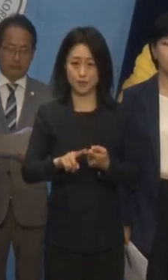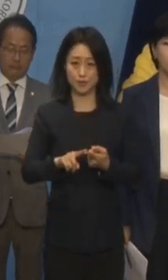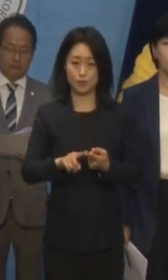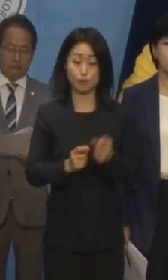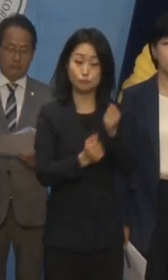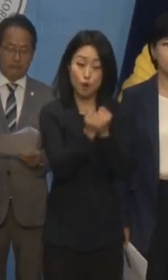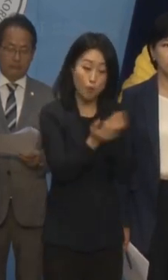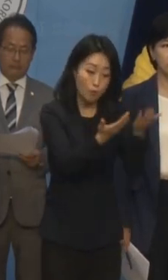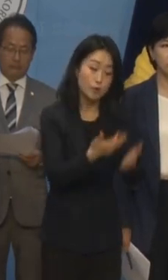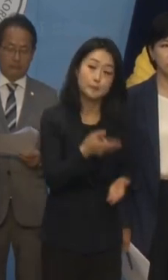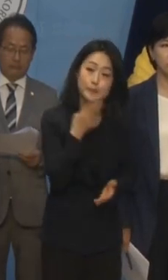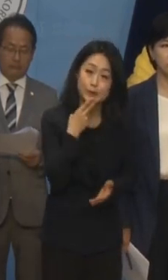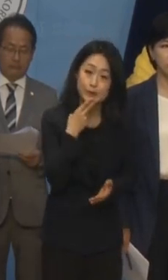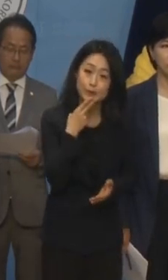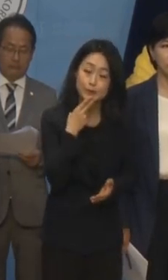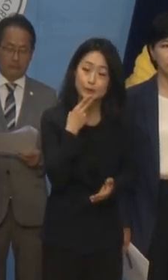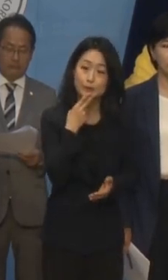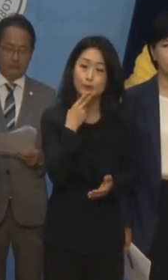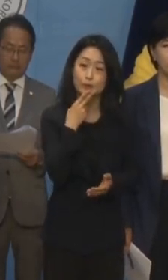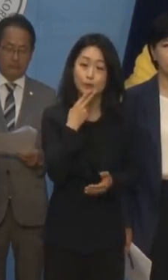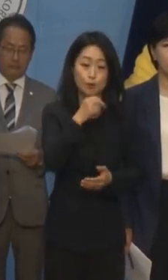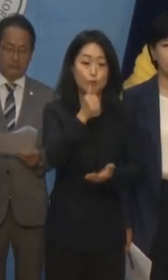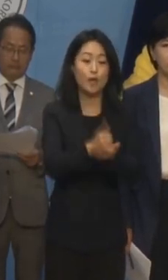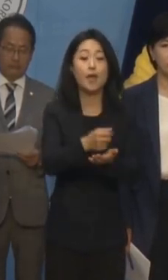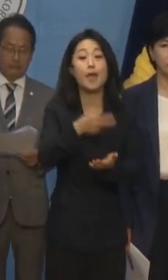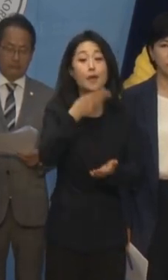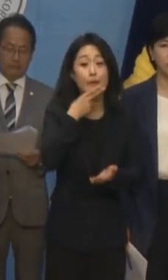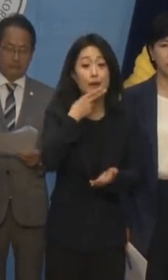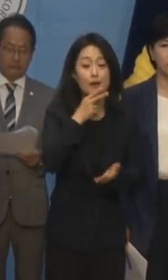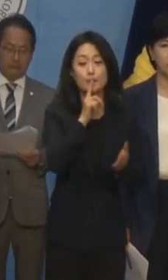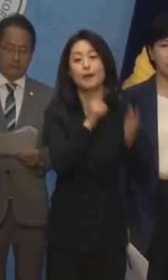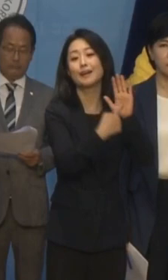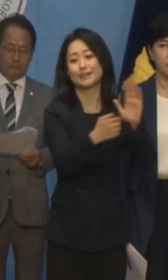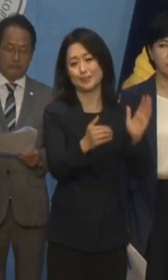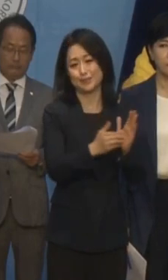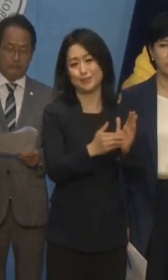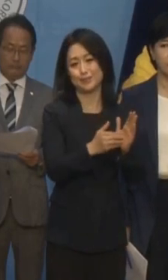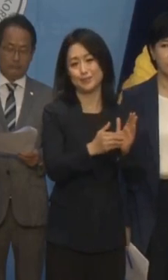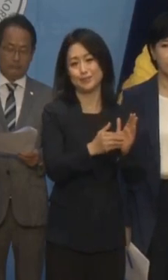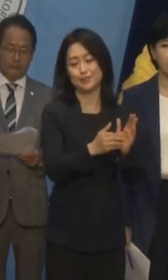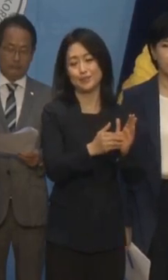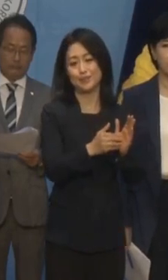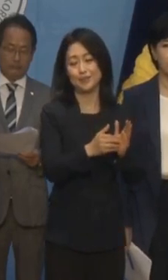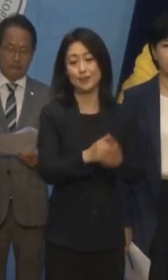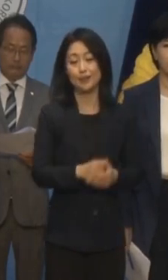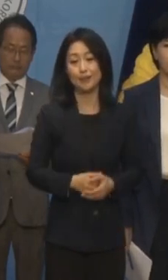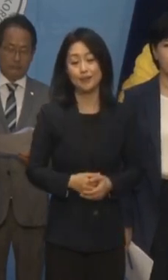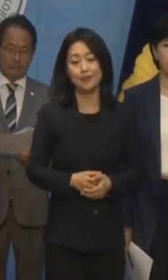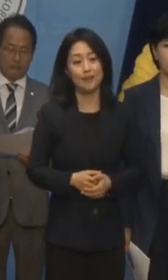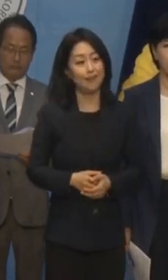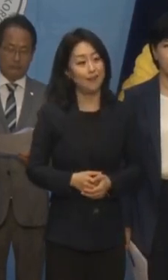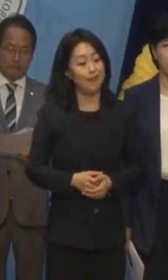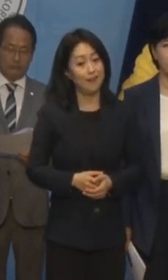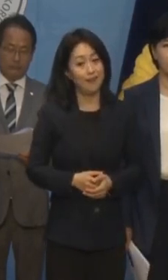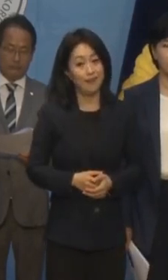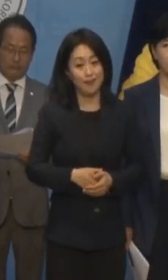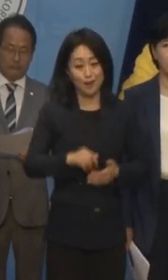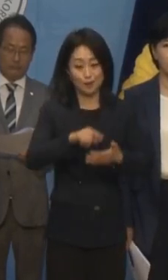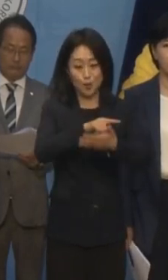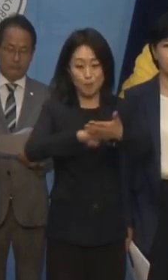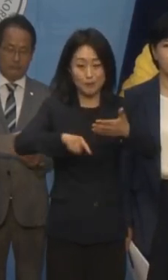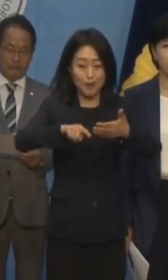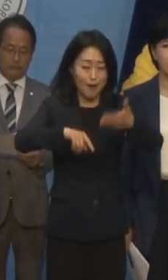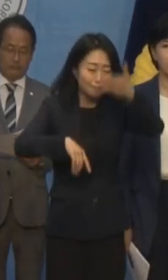어떠한 설명도 내놓지 않은 채 무혐의라는 결론만 발표했을 뿐입니다. 그야말로 손바닥으로